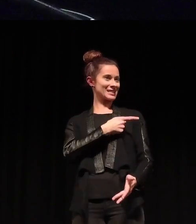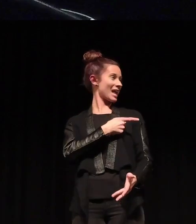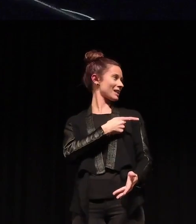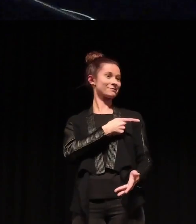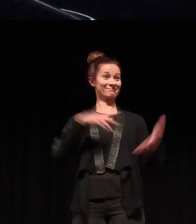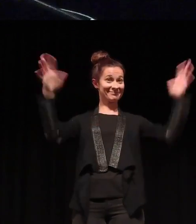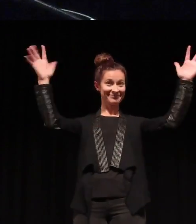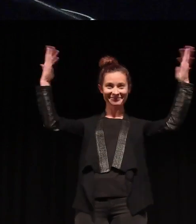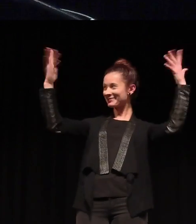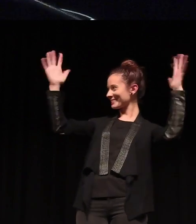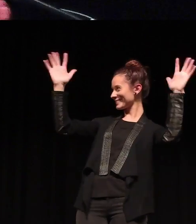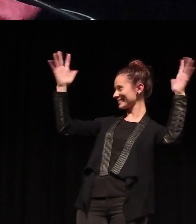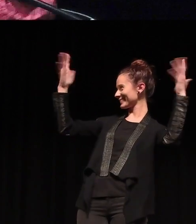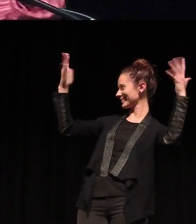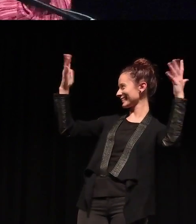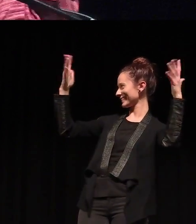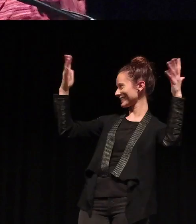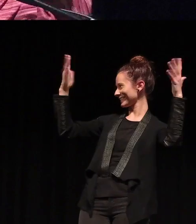plaît.